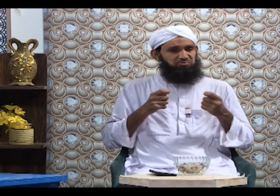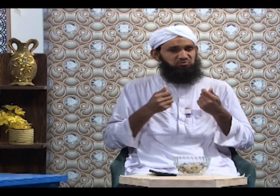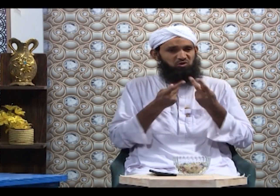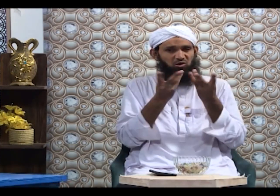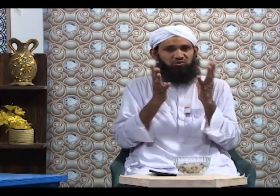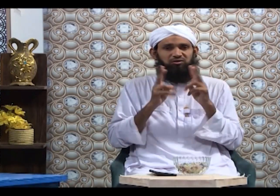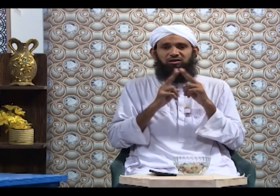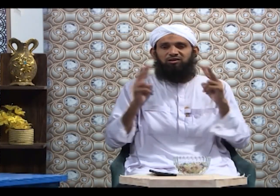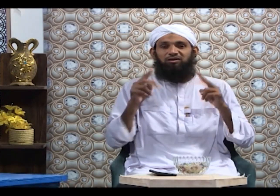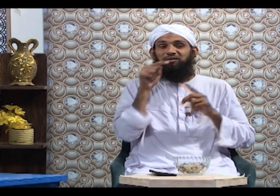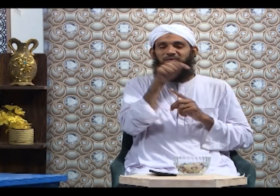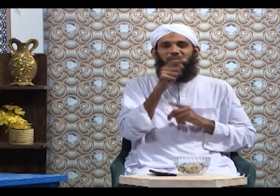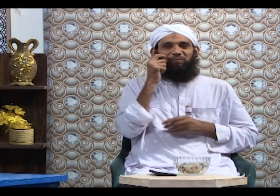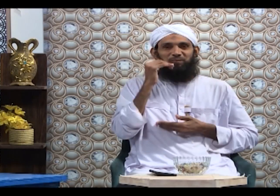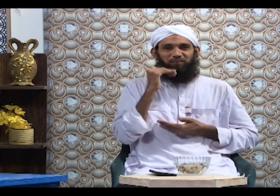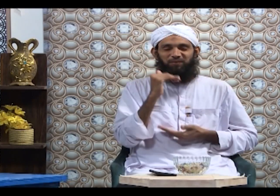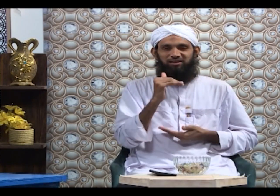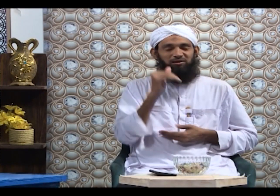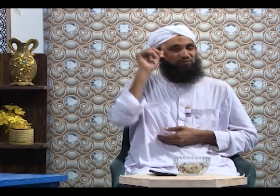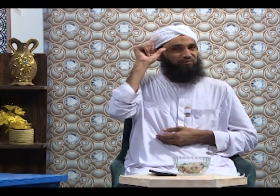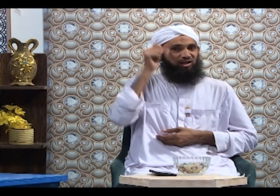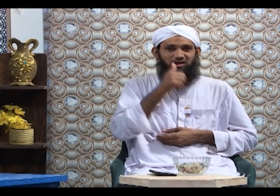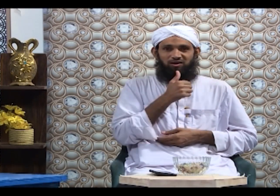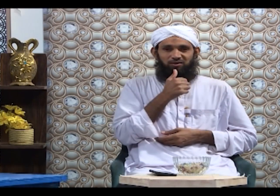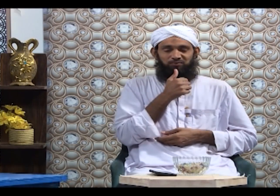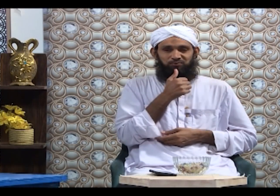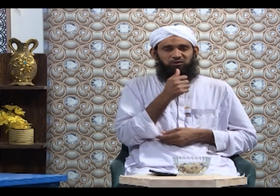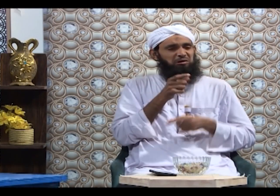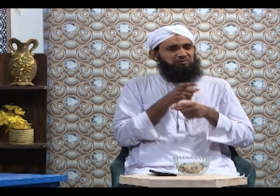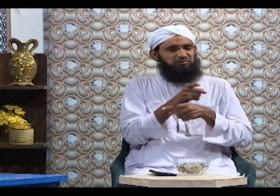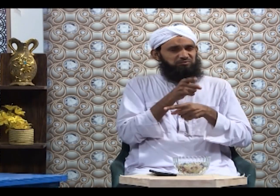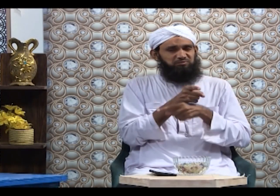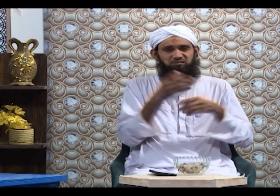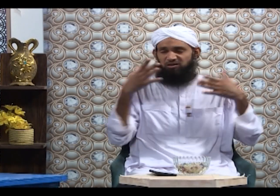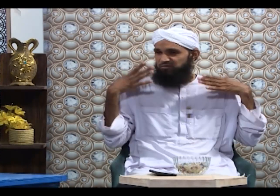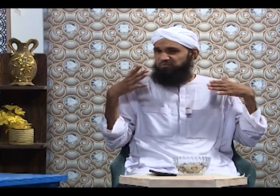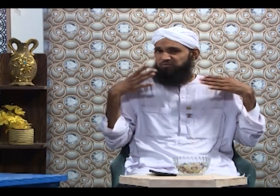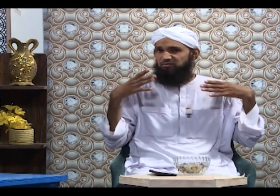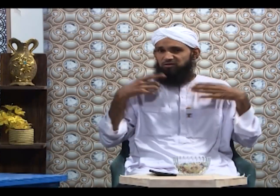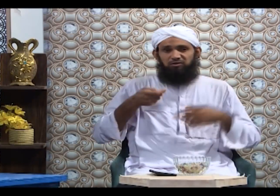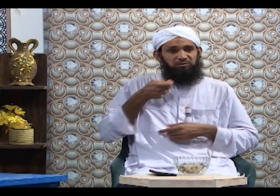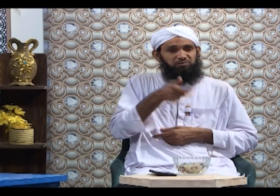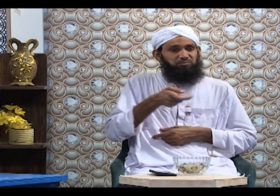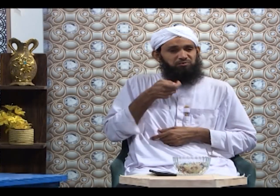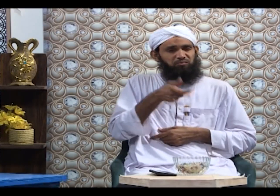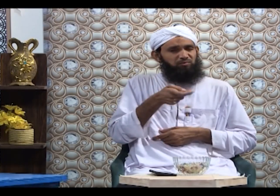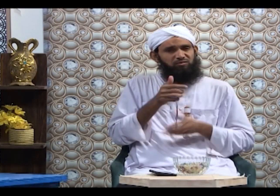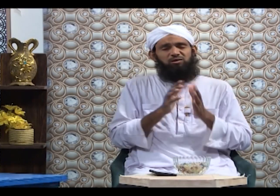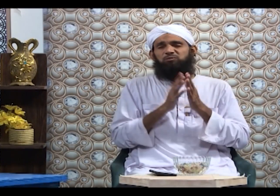جس بیٹے کے مستقبل کو روشن بنانے کے لیے باپ نے بے تحاشا پیسہ لگایا، آج وہی بیٹا باپ کے